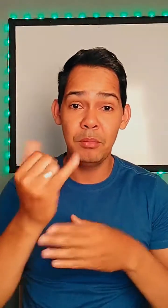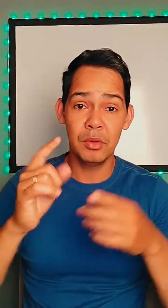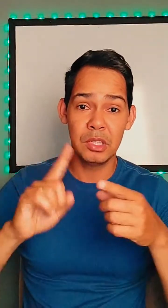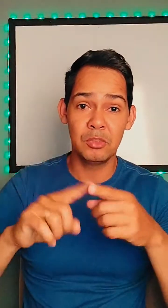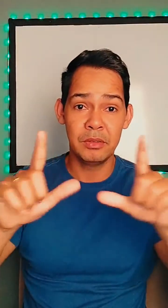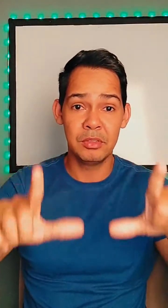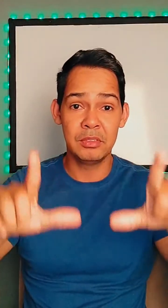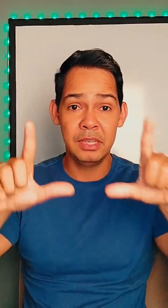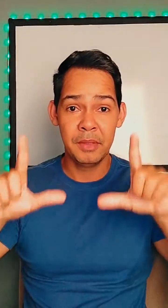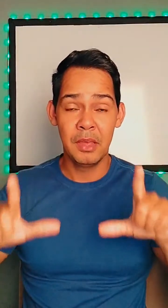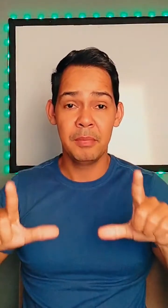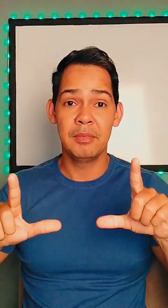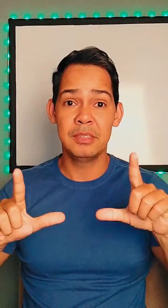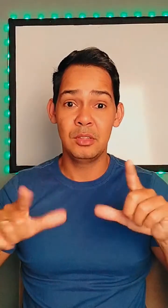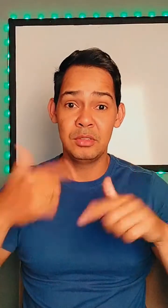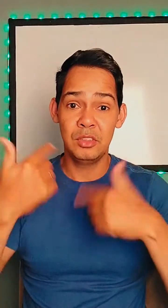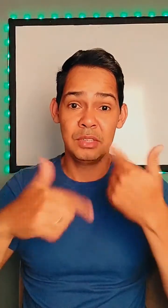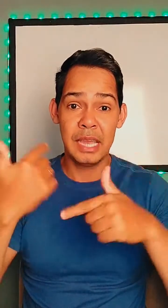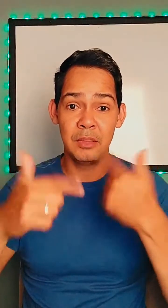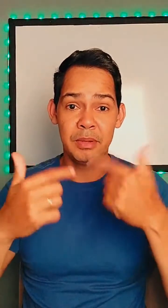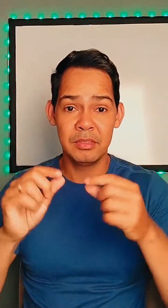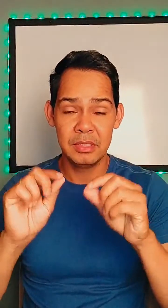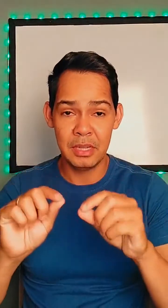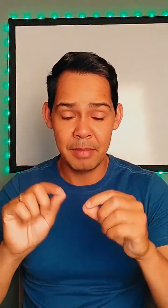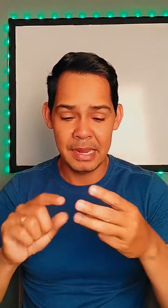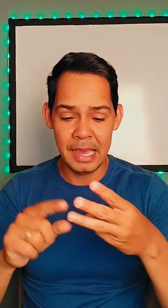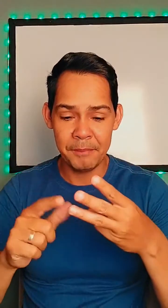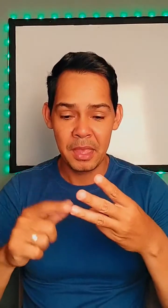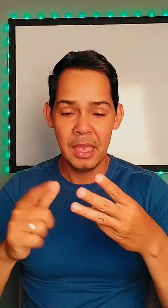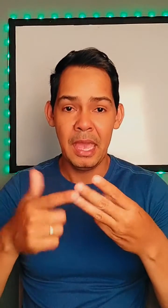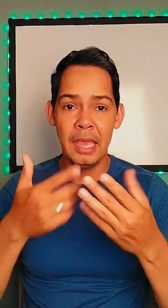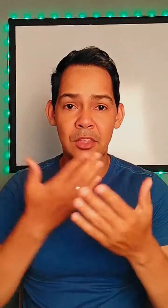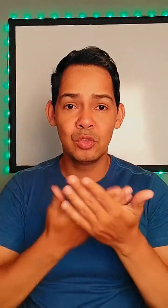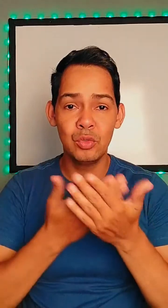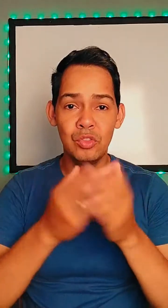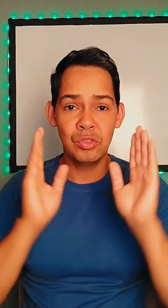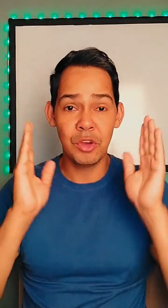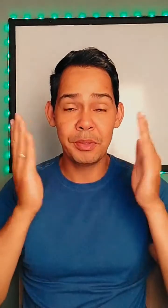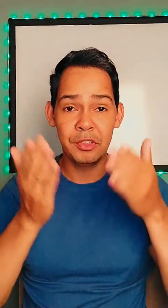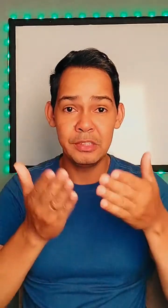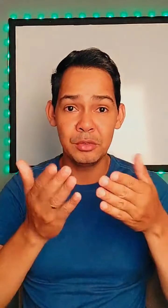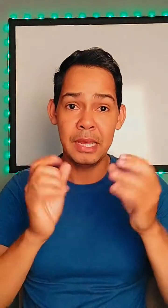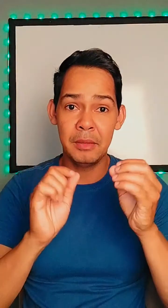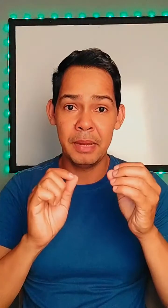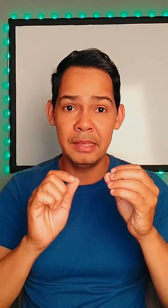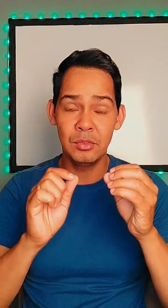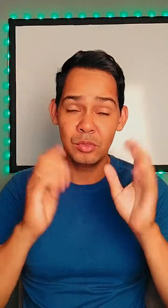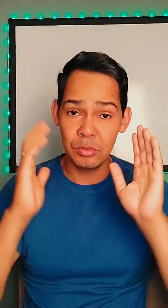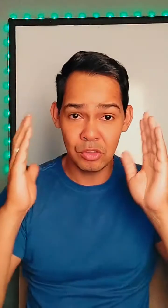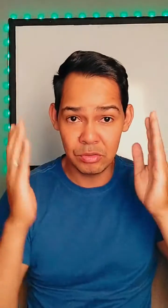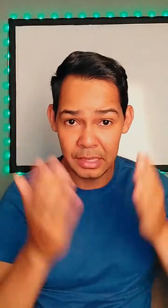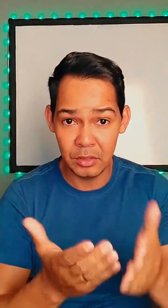importante para você ter o certificado, para você trabalhar. Estude de forma direcionada para isso, seu objetivo é isso,